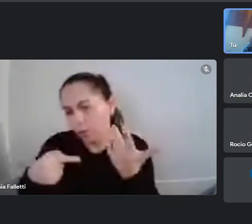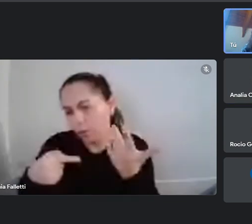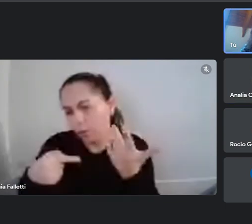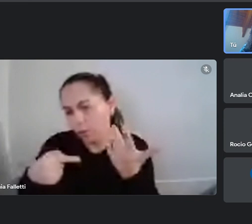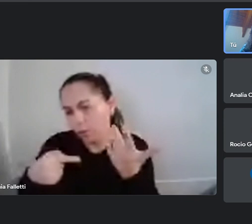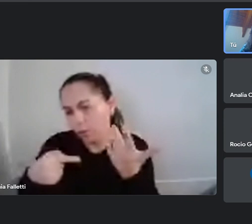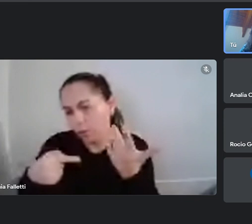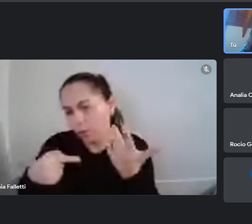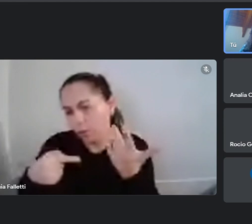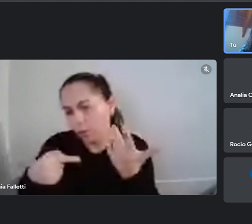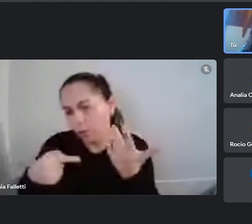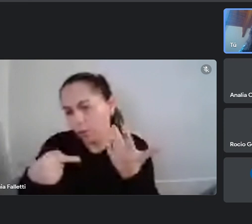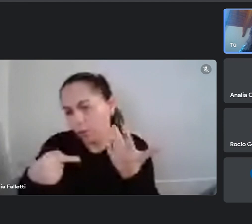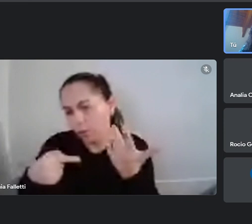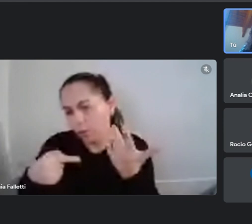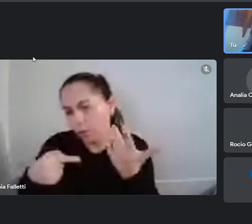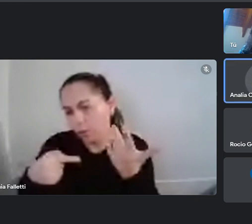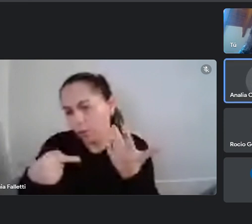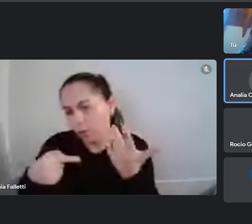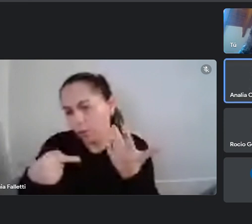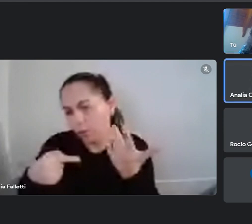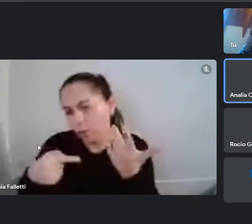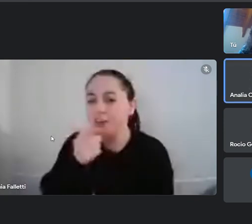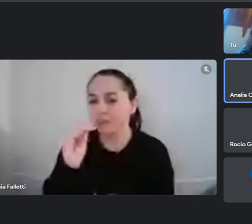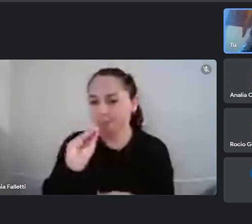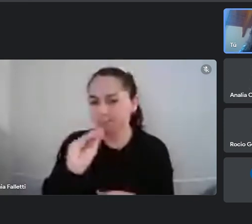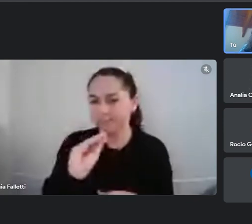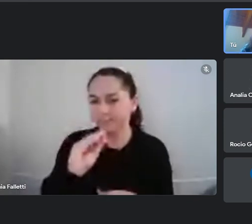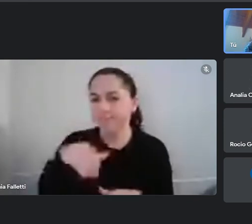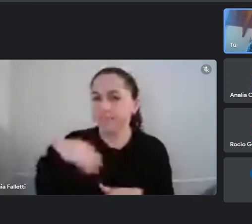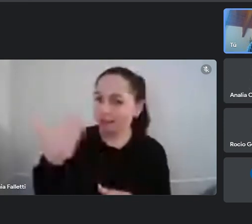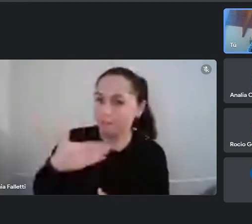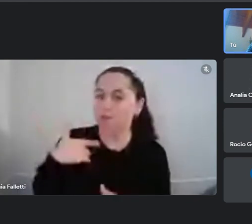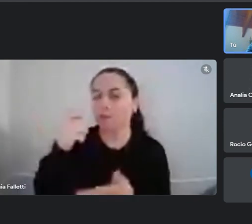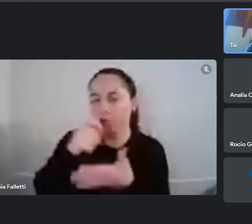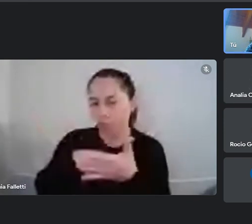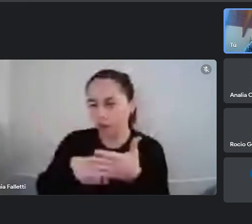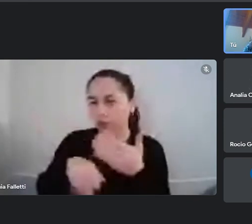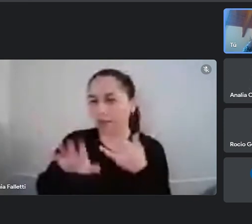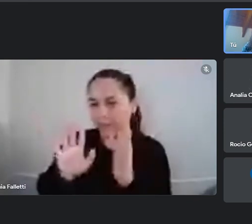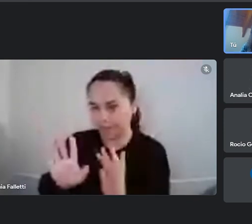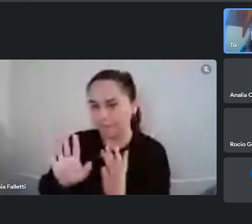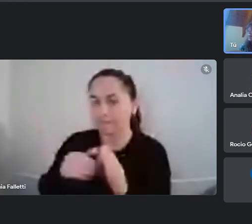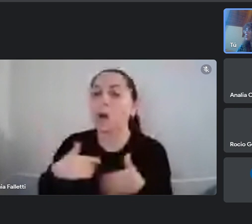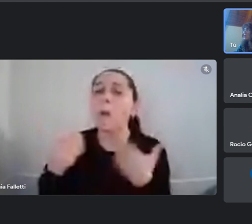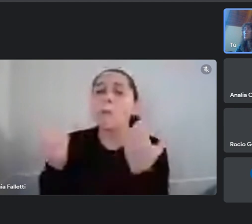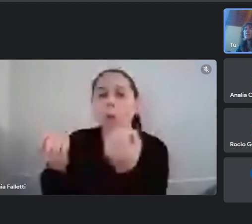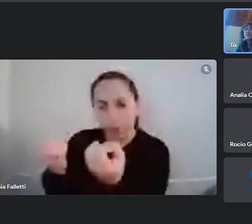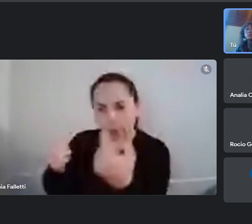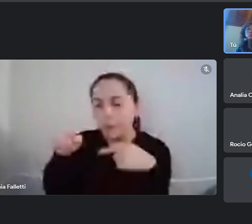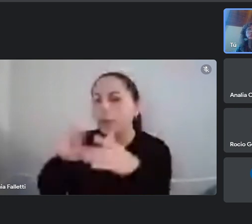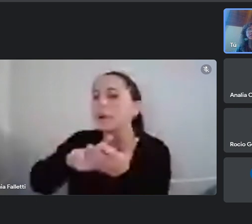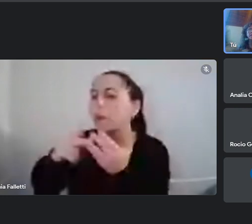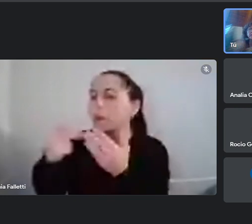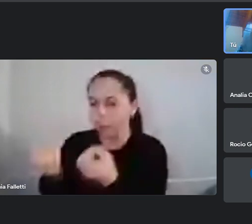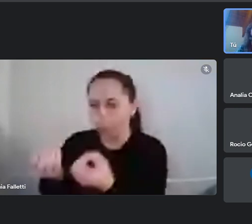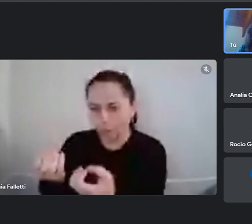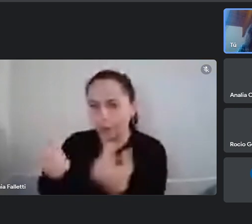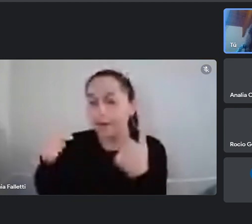a corregir. Acá tenemos entonces, muy bien, la traducción. ¿Alguien tiene algo distinto o quiere decir algo sobre la traducción de